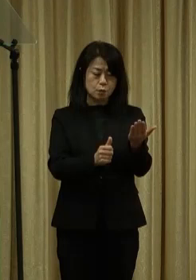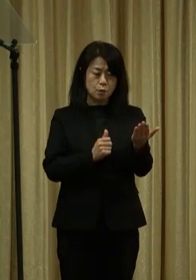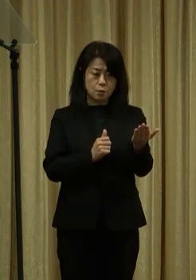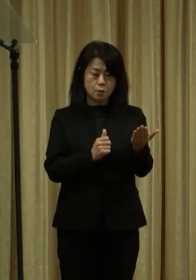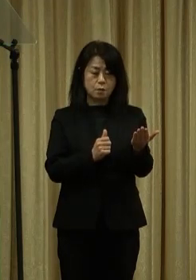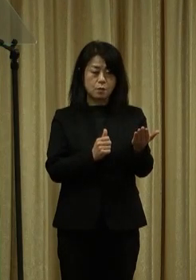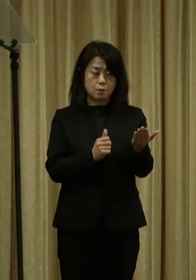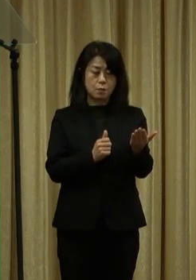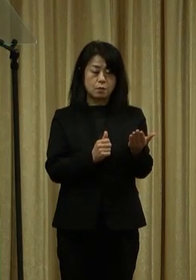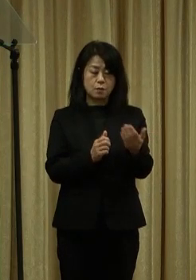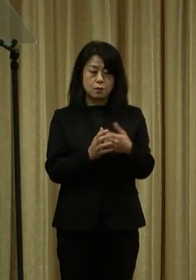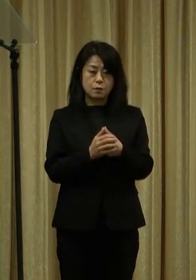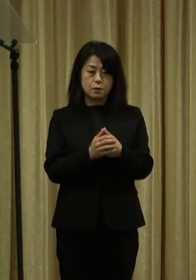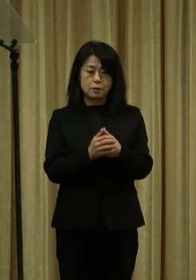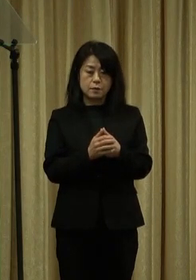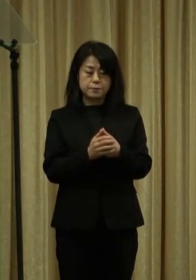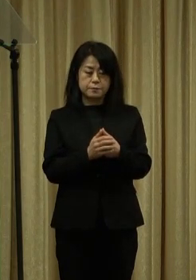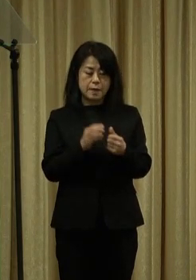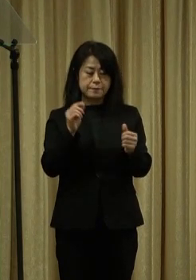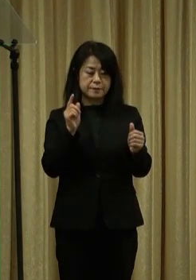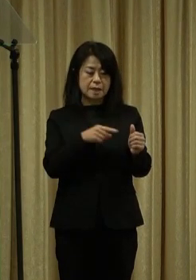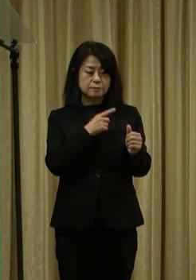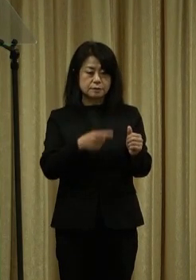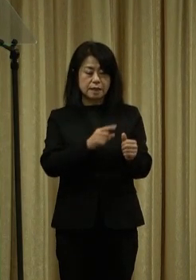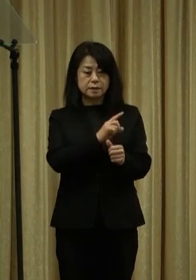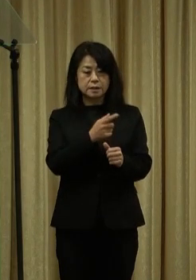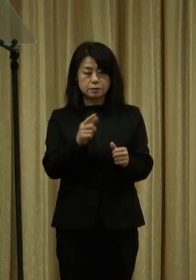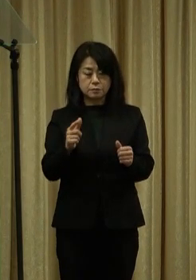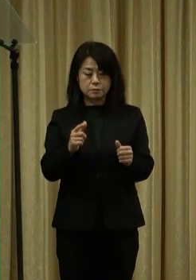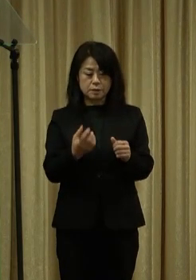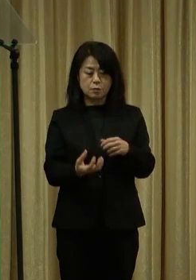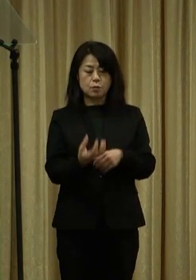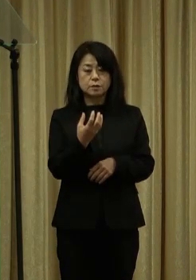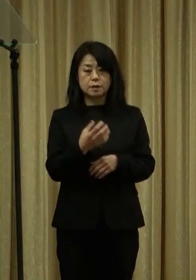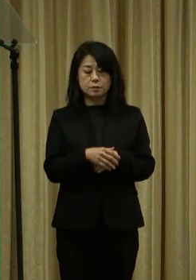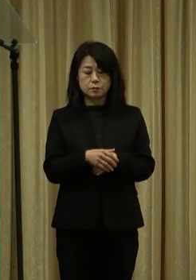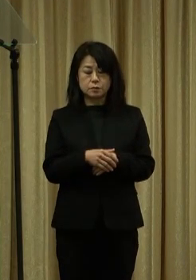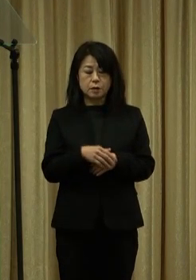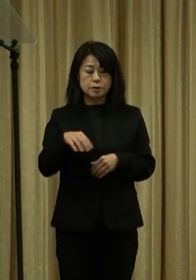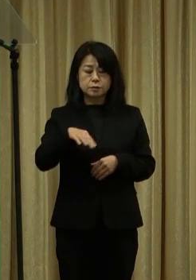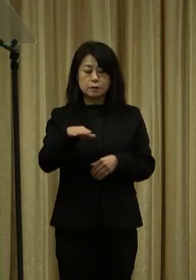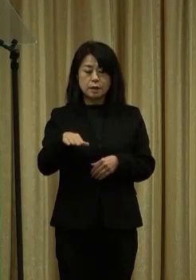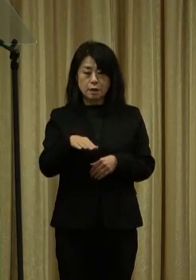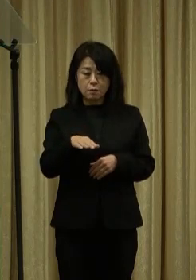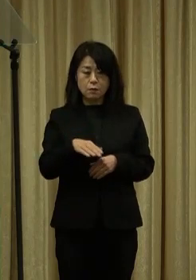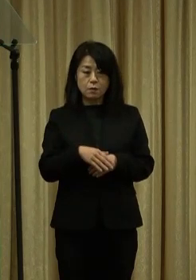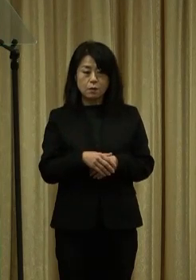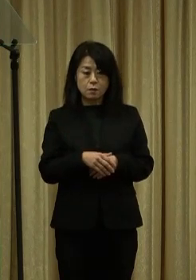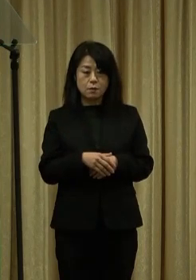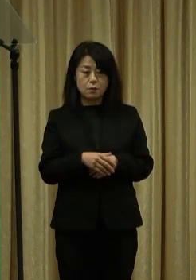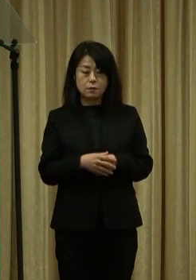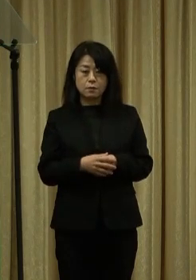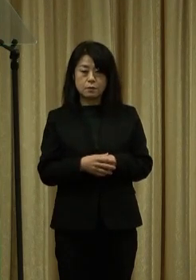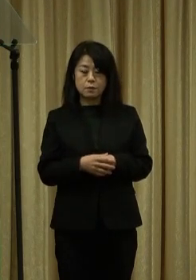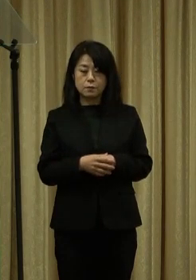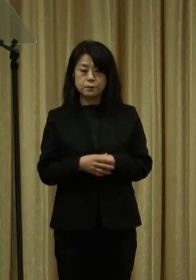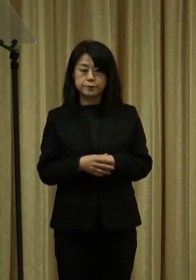から虐待などなどいろんなことが起きます、まあ、それらをですね、やっぱり